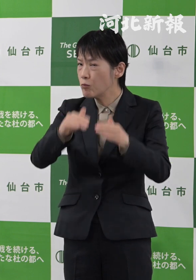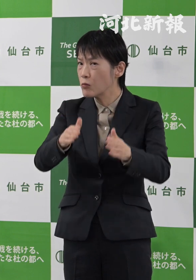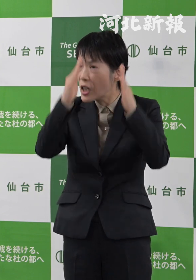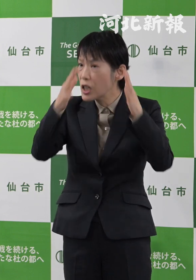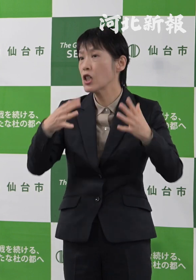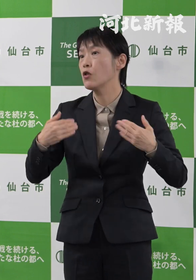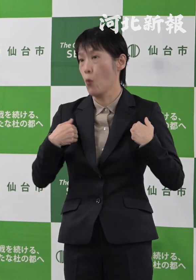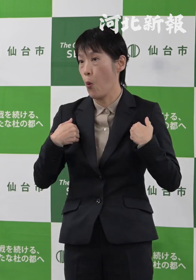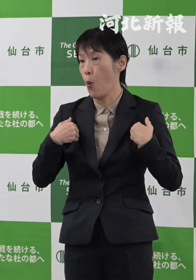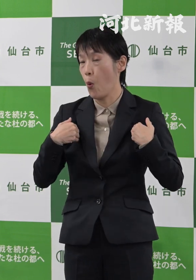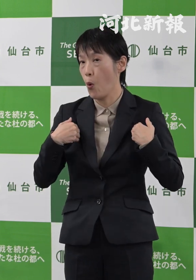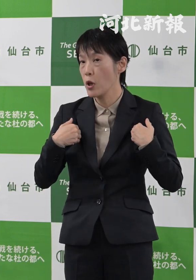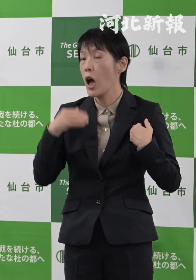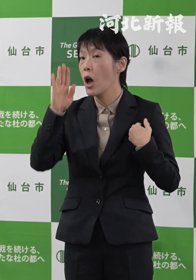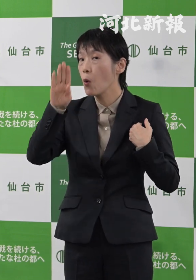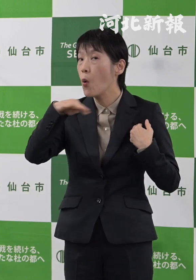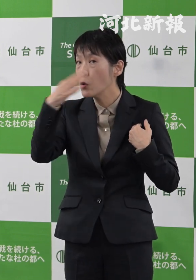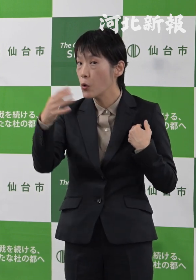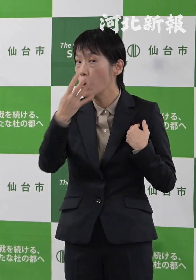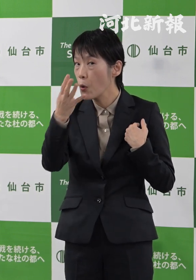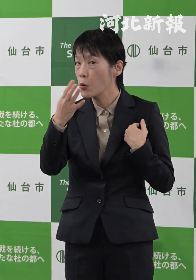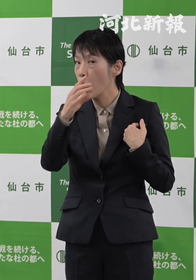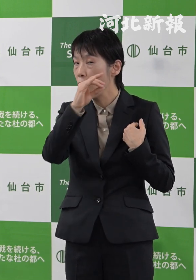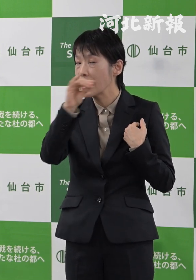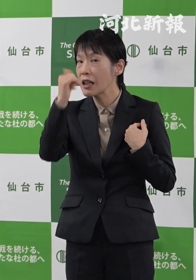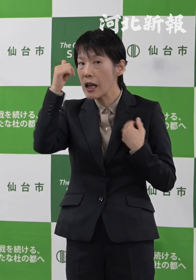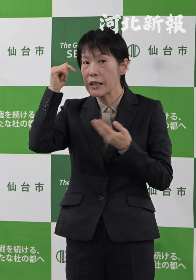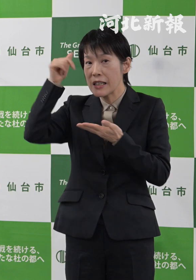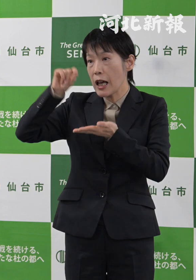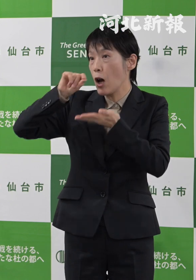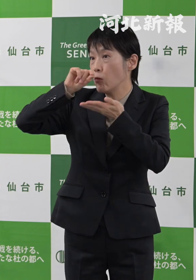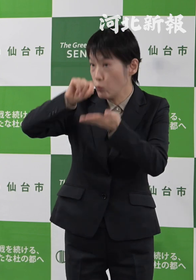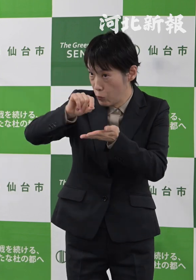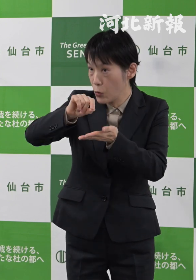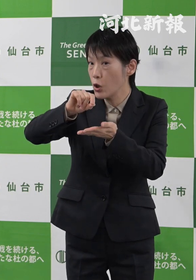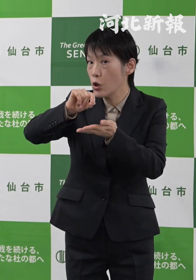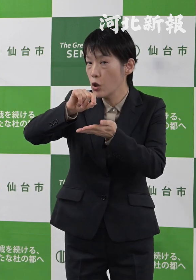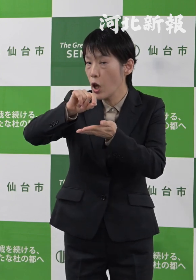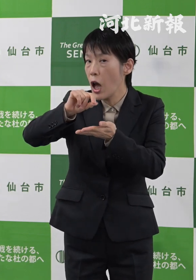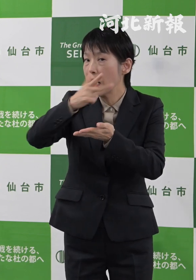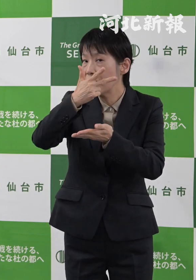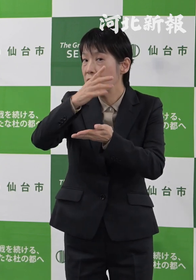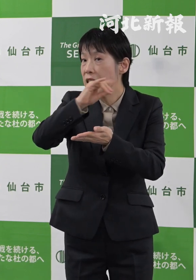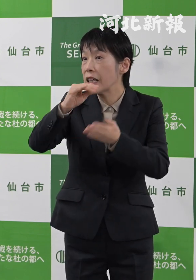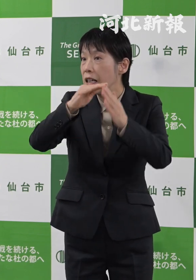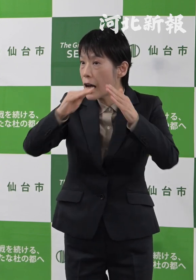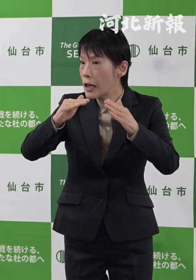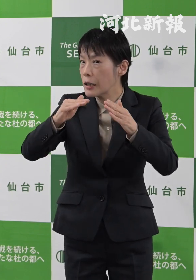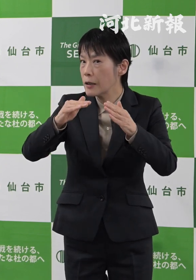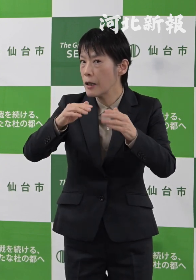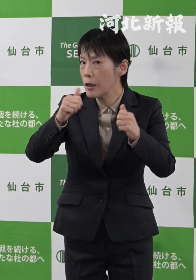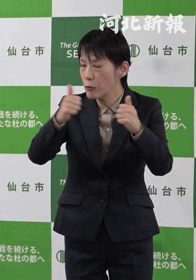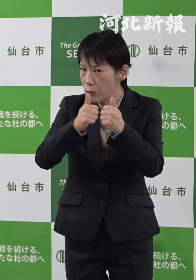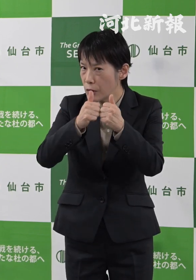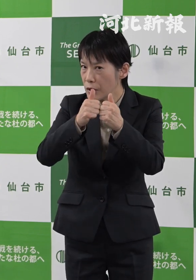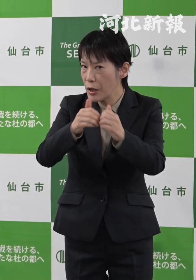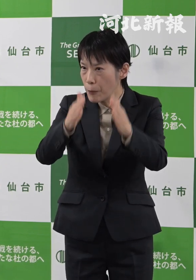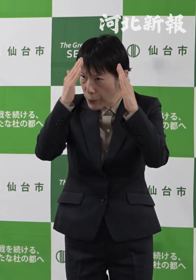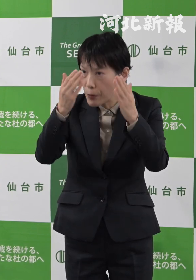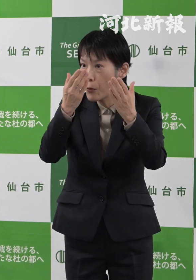して、第4回定例会に関連する議案を提出いたしまして市議会での議決をいただいた